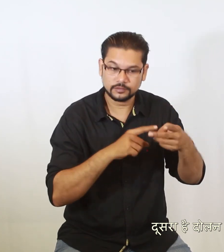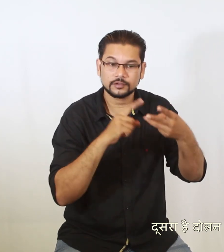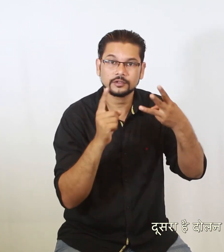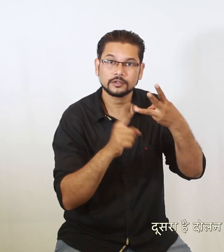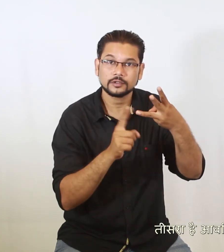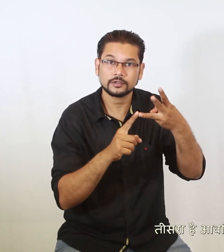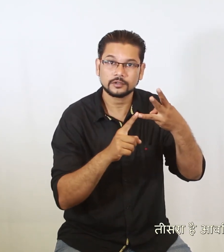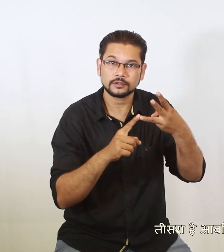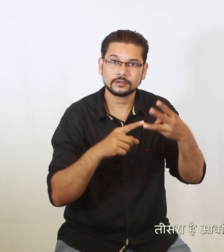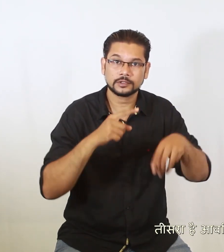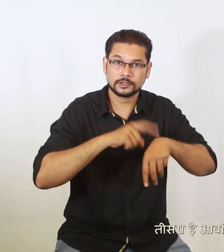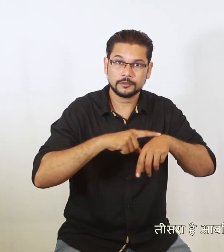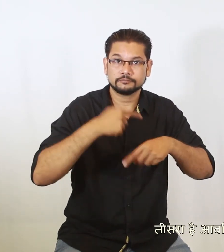तीसरा है आवधिक